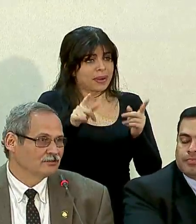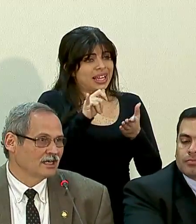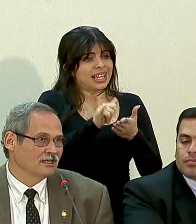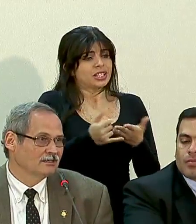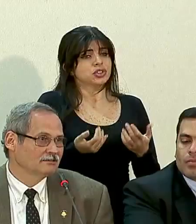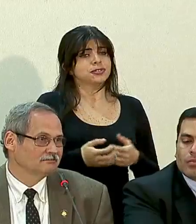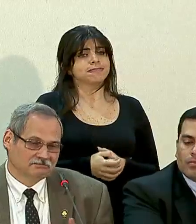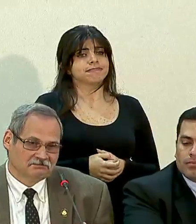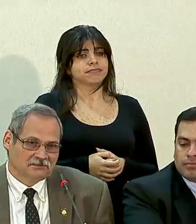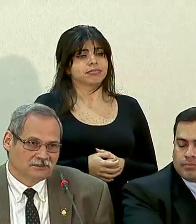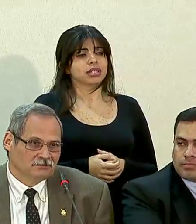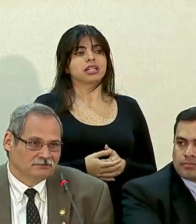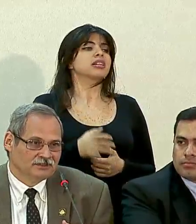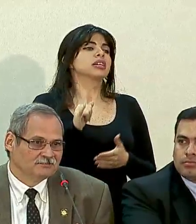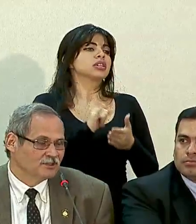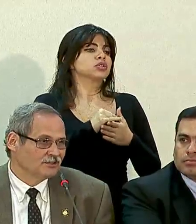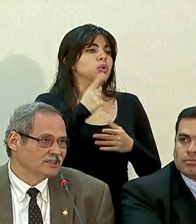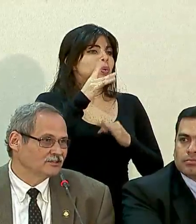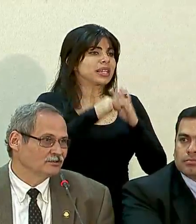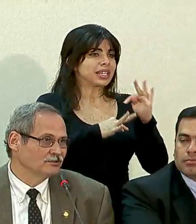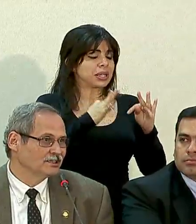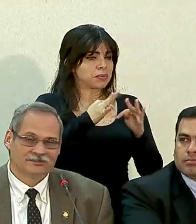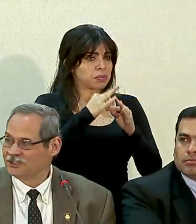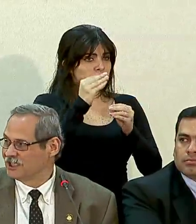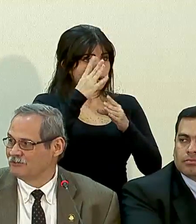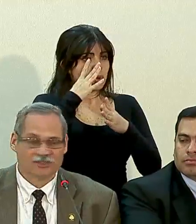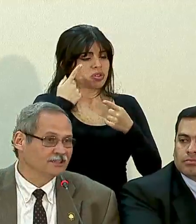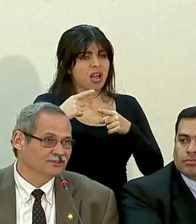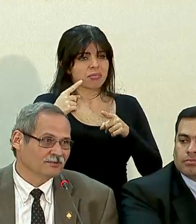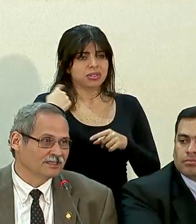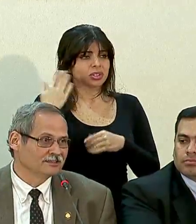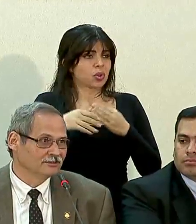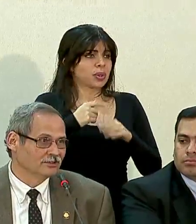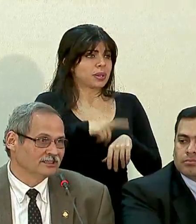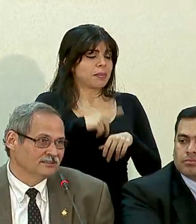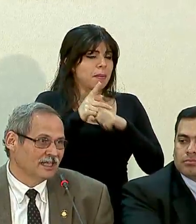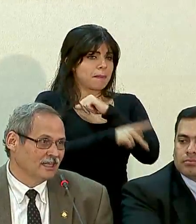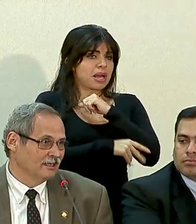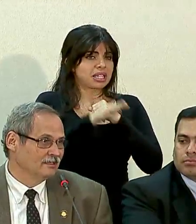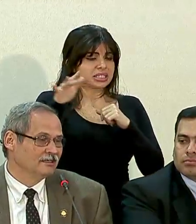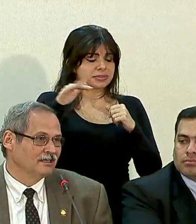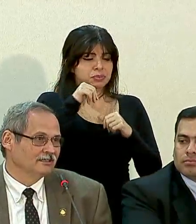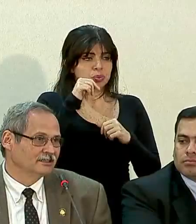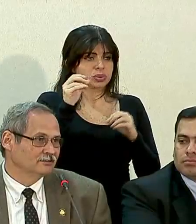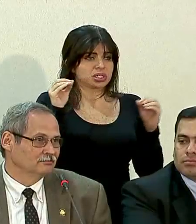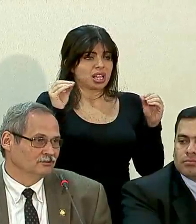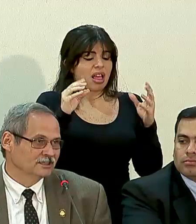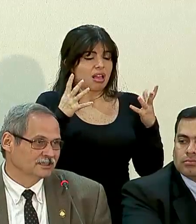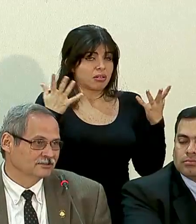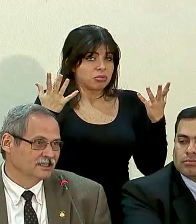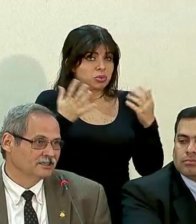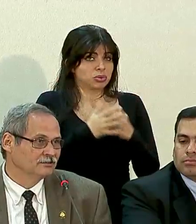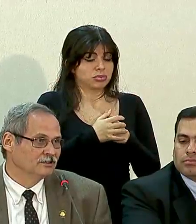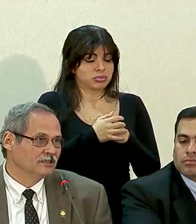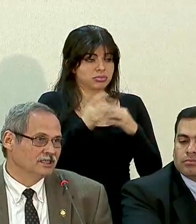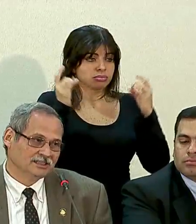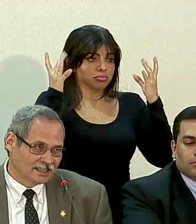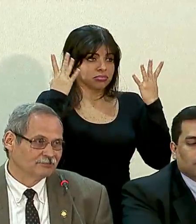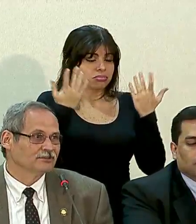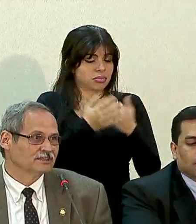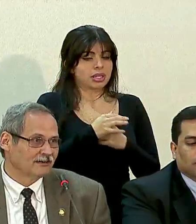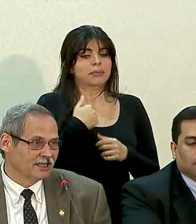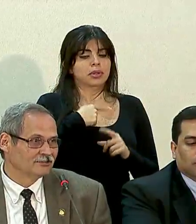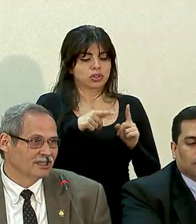es un tipo de nota que ocurre todo el tiempo entre los países, no es nada así como extraordinario.